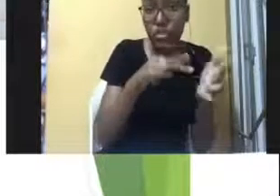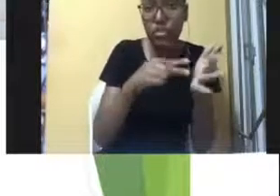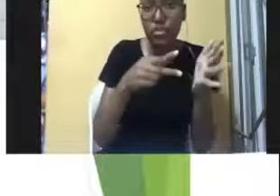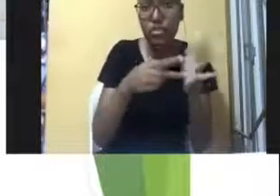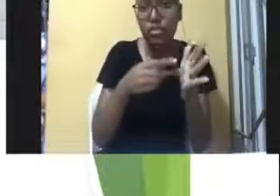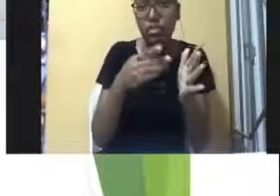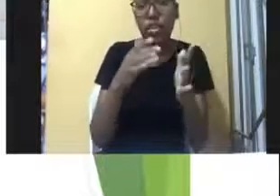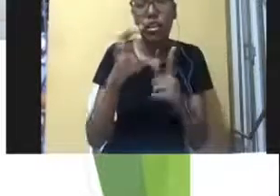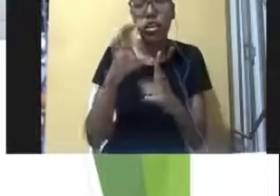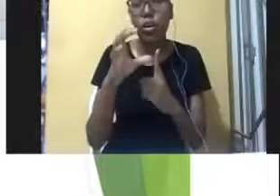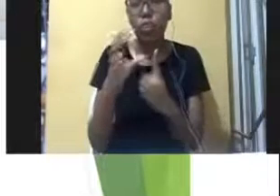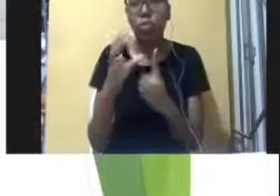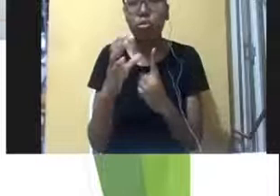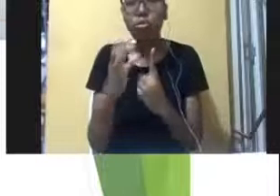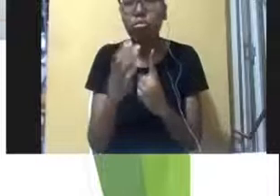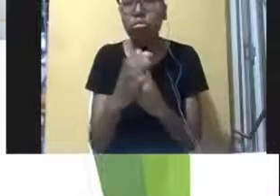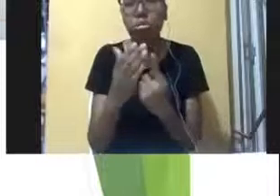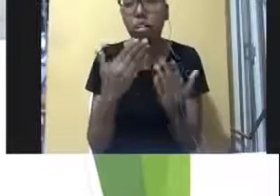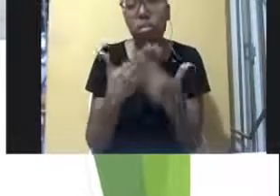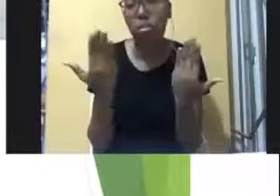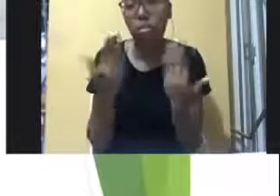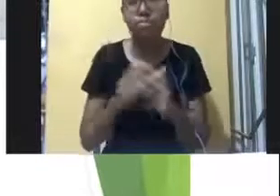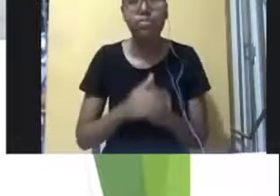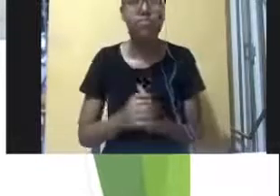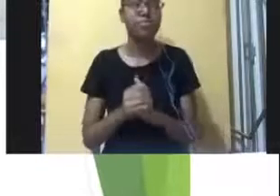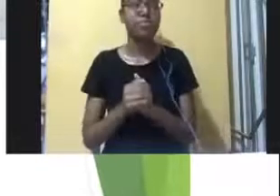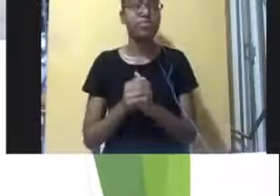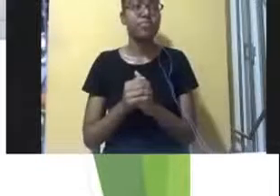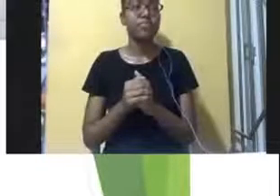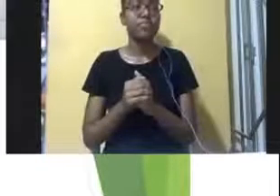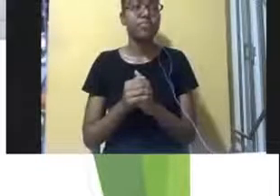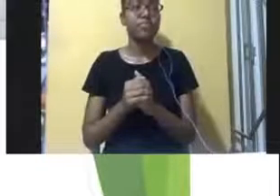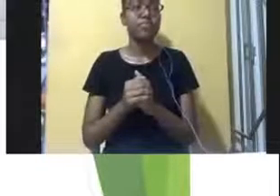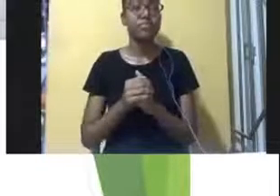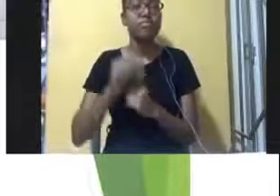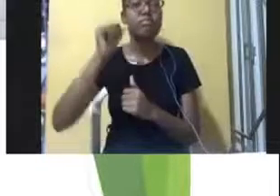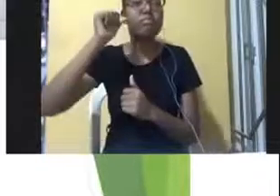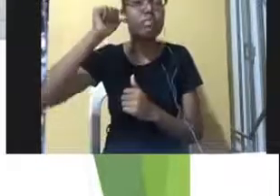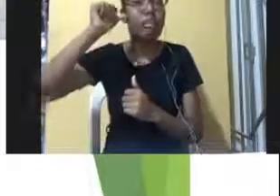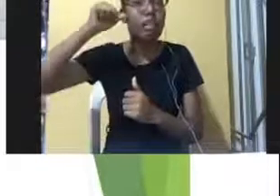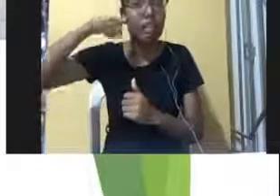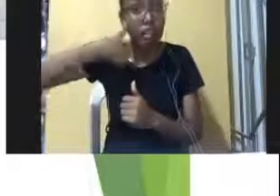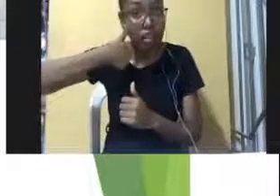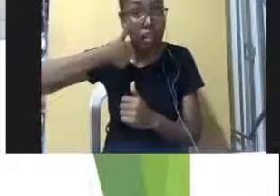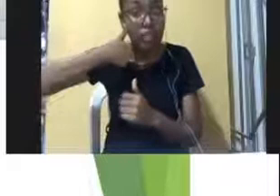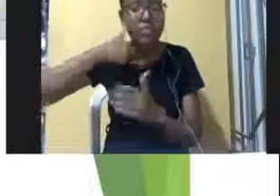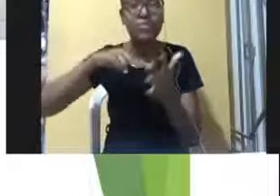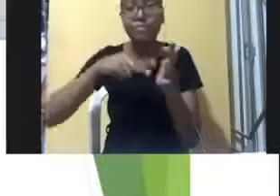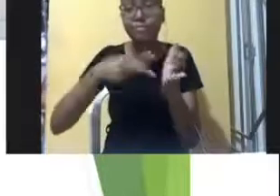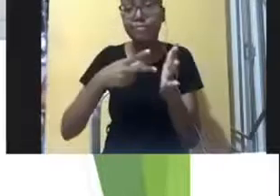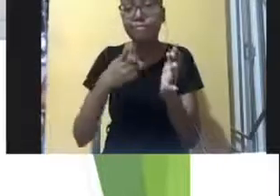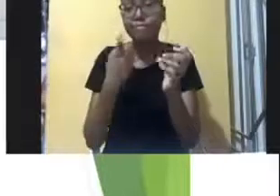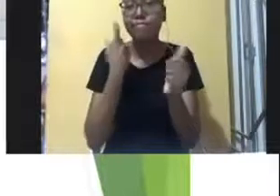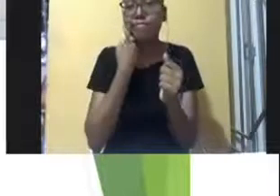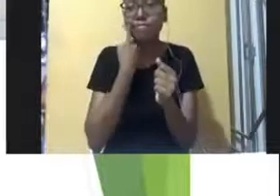Los tipos de grado de pérdida en sentido general está la leve, media, severa y profunda. El origen de la sordera puede